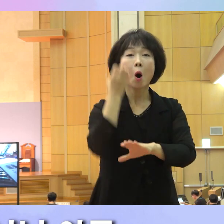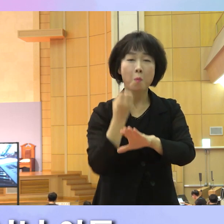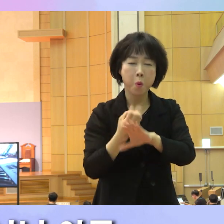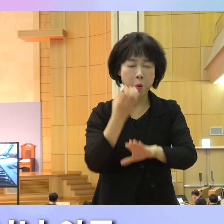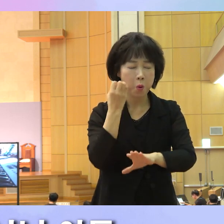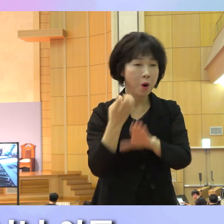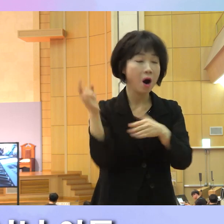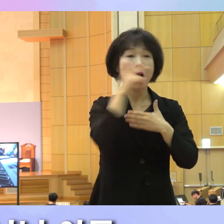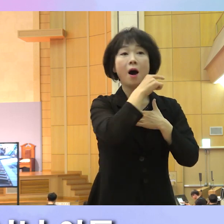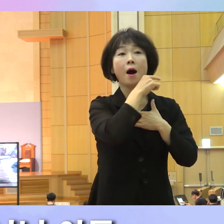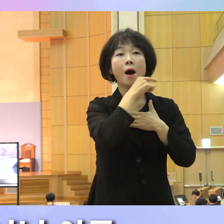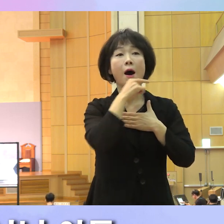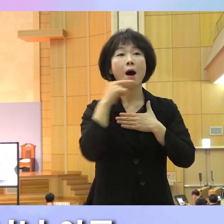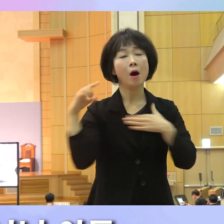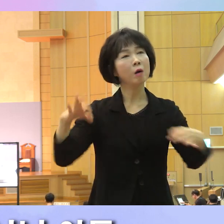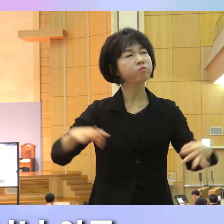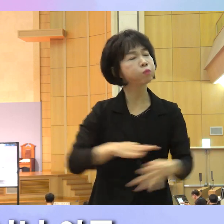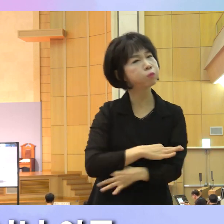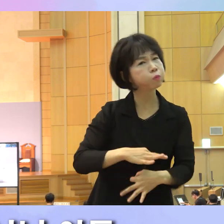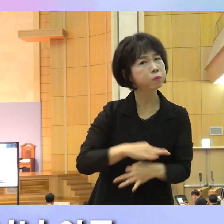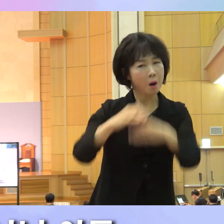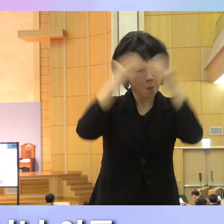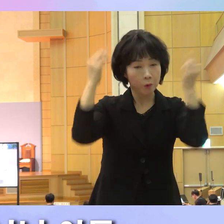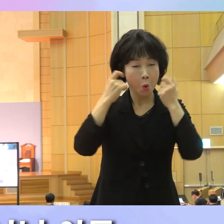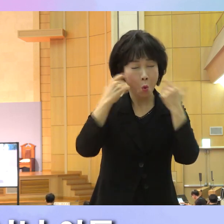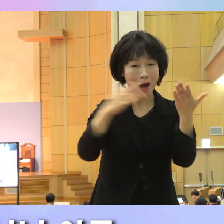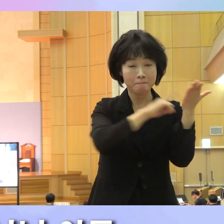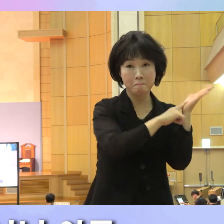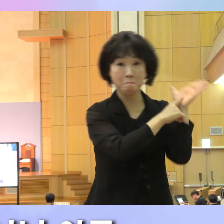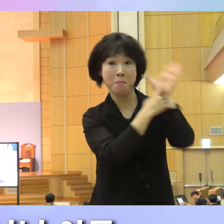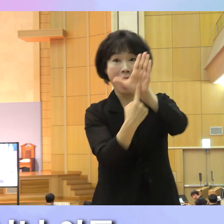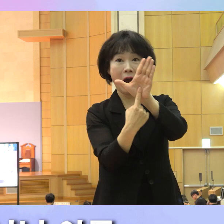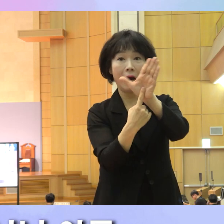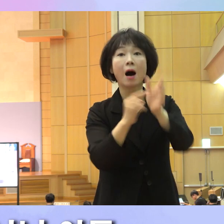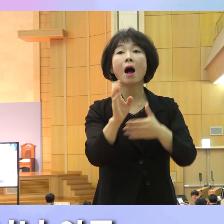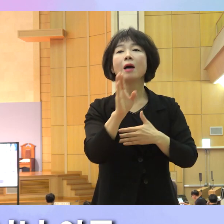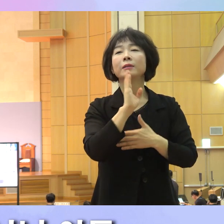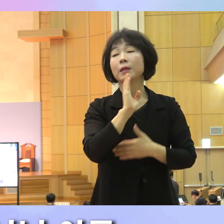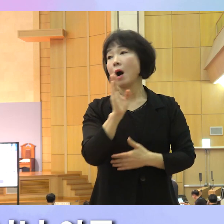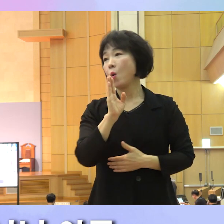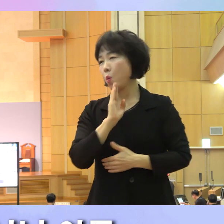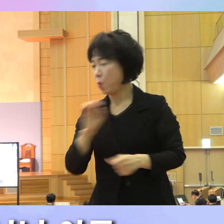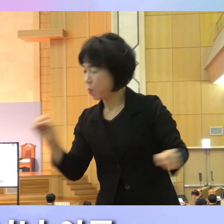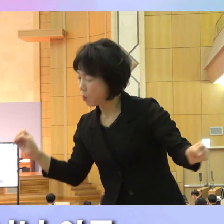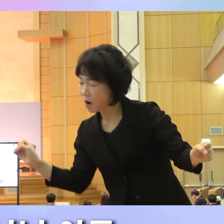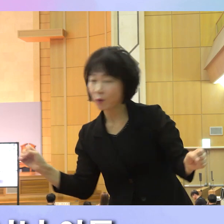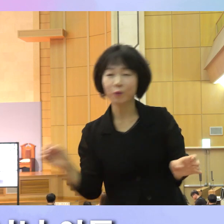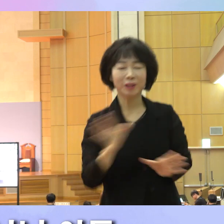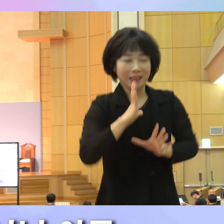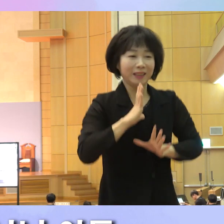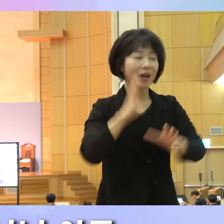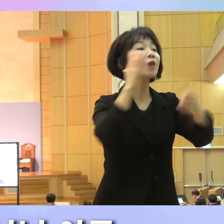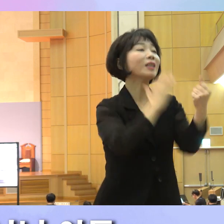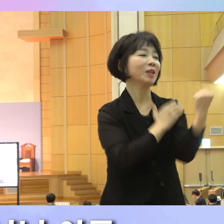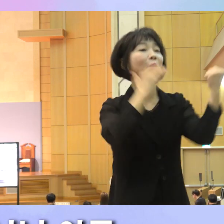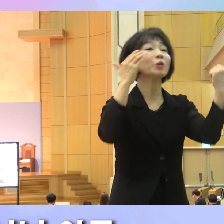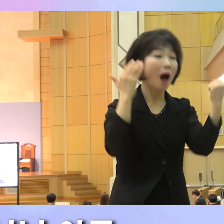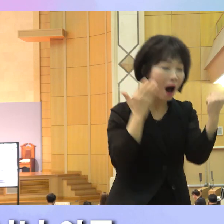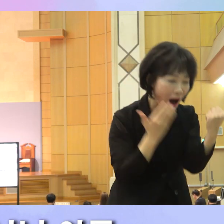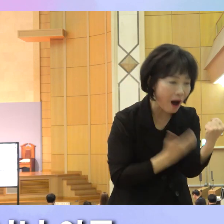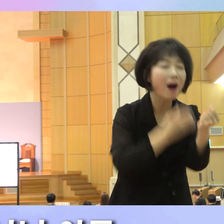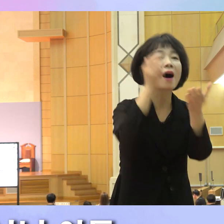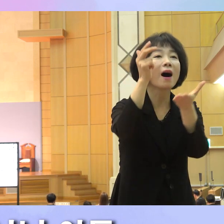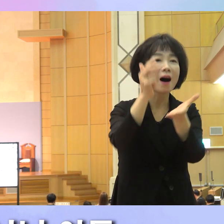보혈 부정한 모든 것 밝히시니 참 놀라운